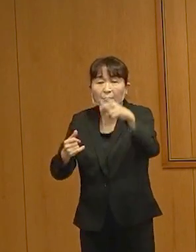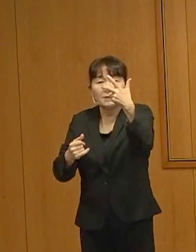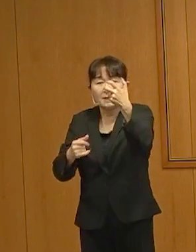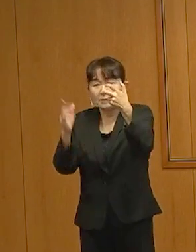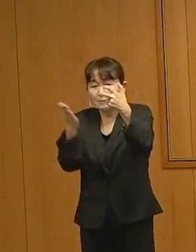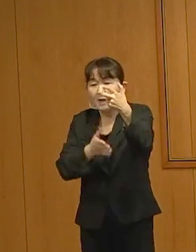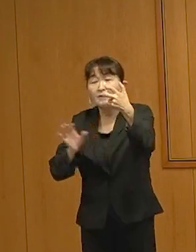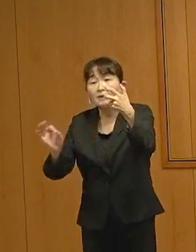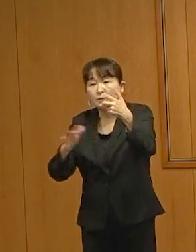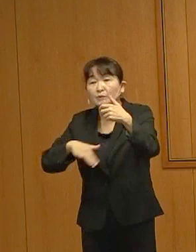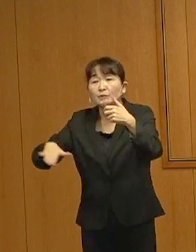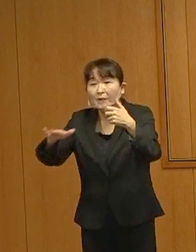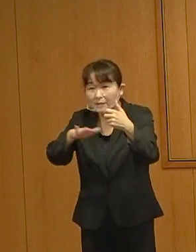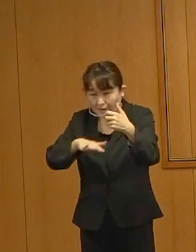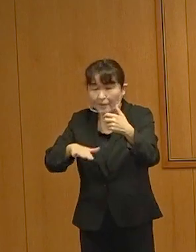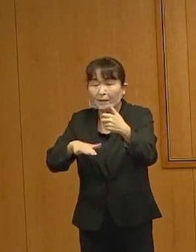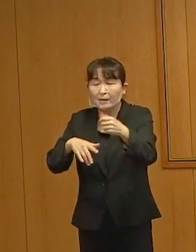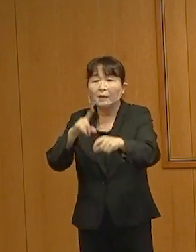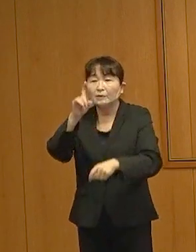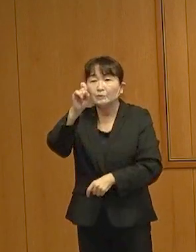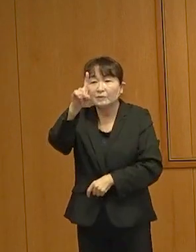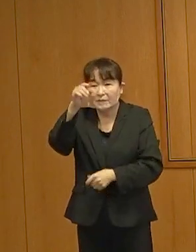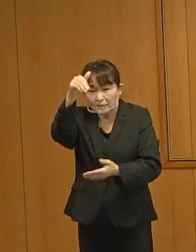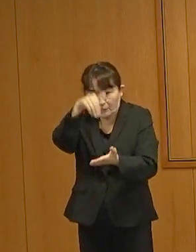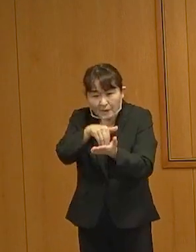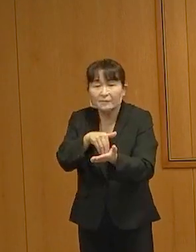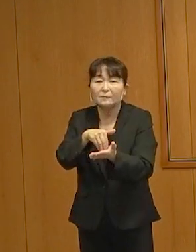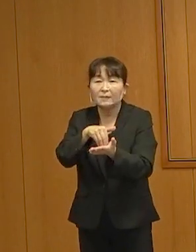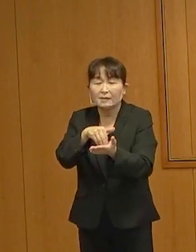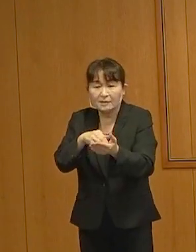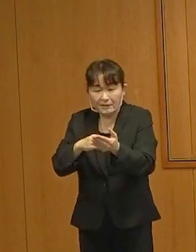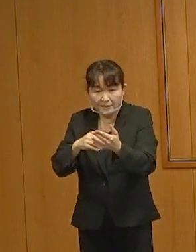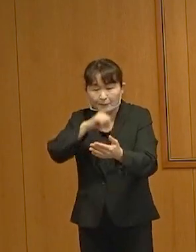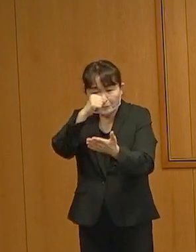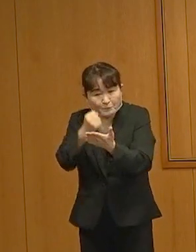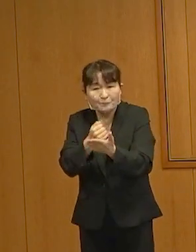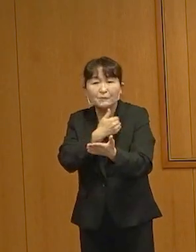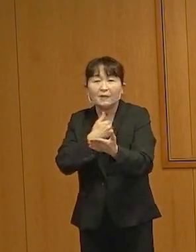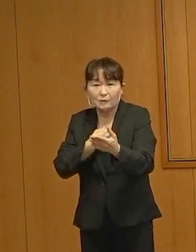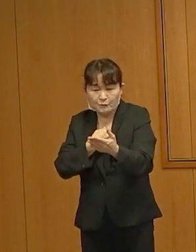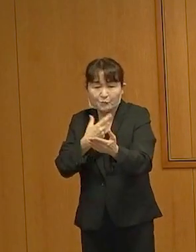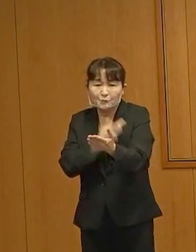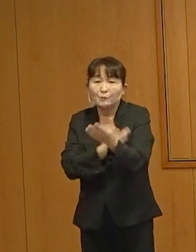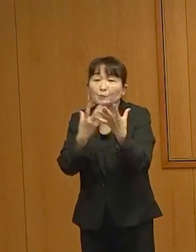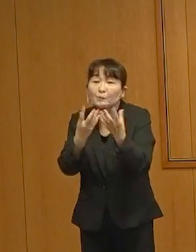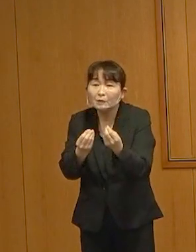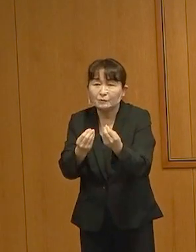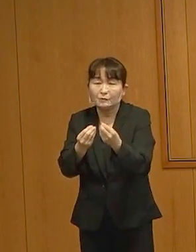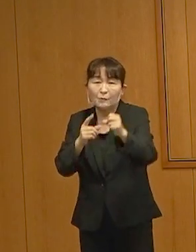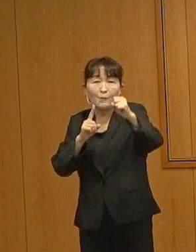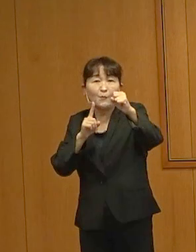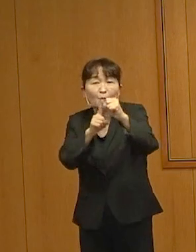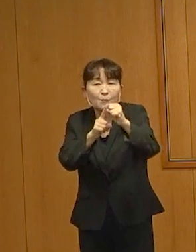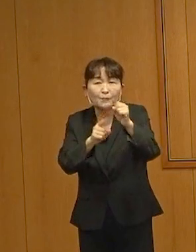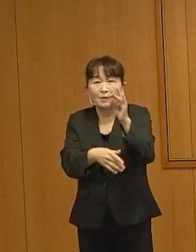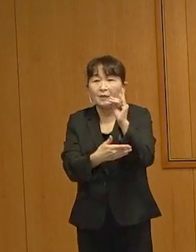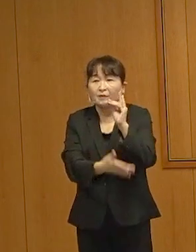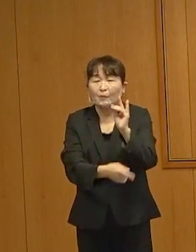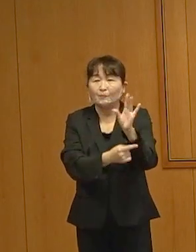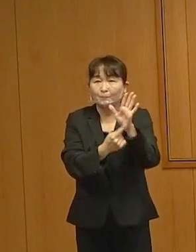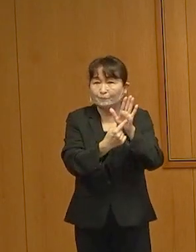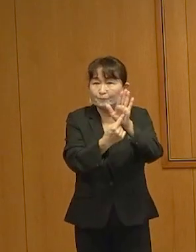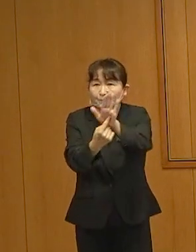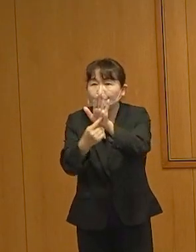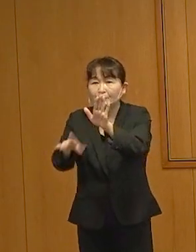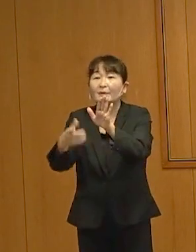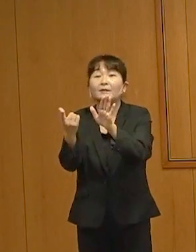方が接種を11月までに完了させるという目標を基本方針に掲げておりましたが、接